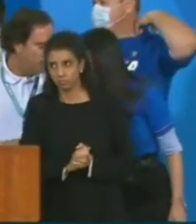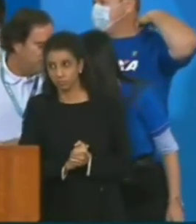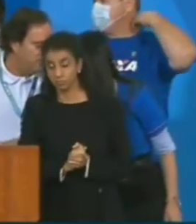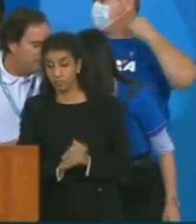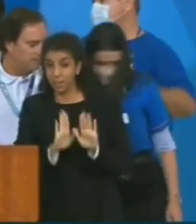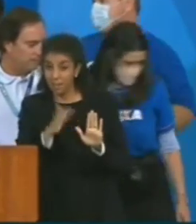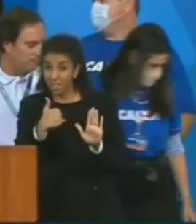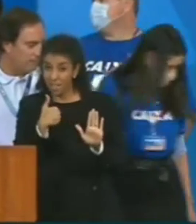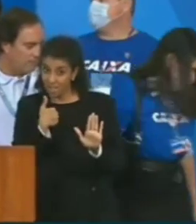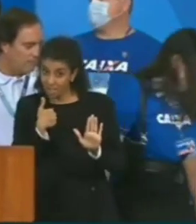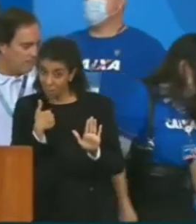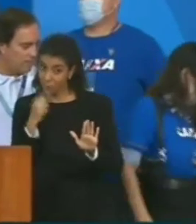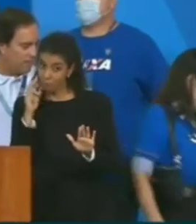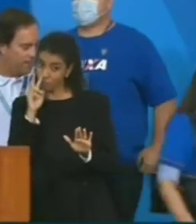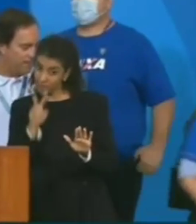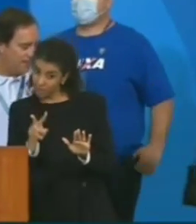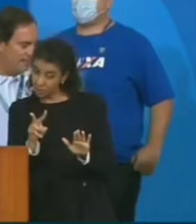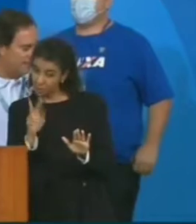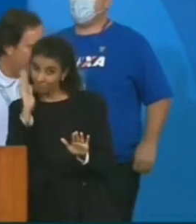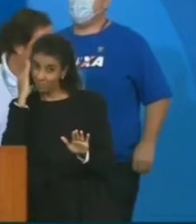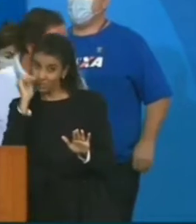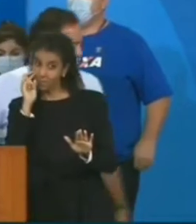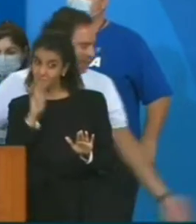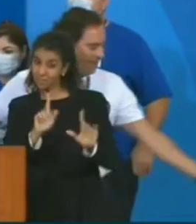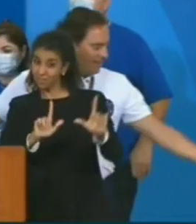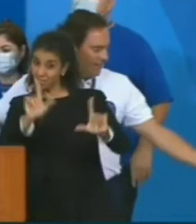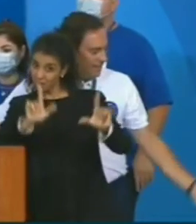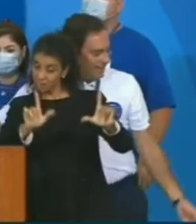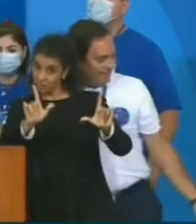que eu entendo, pelo que eu vejo na televisão,